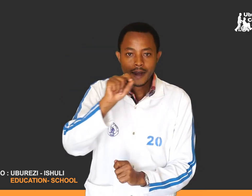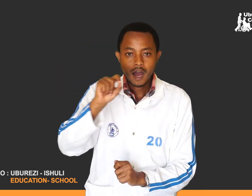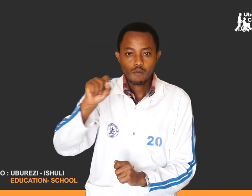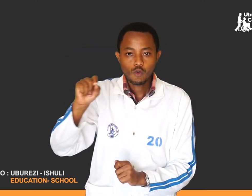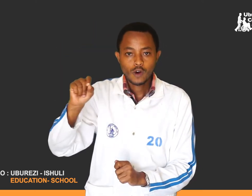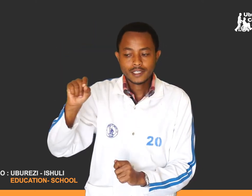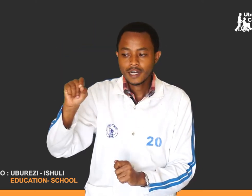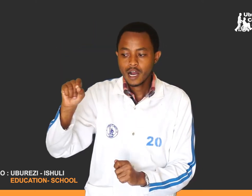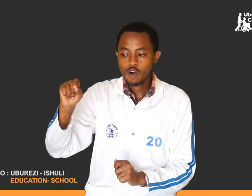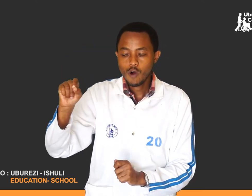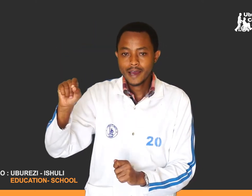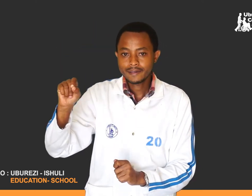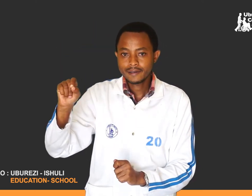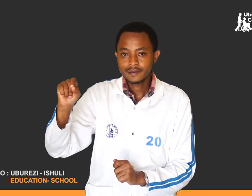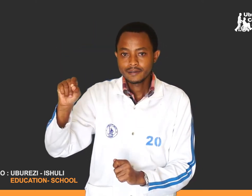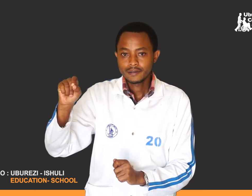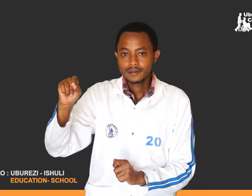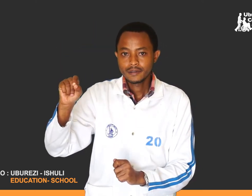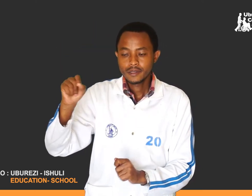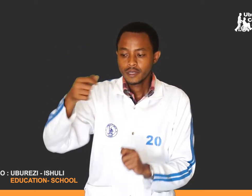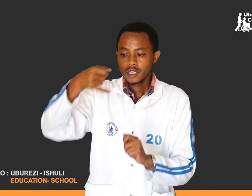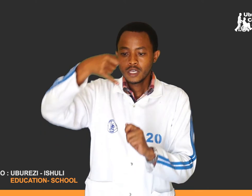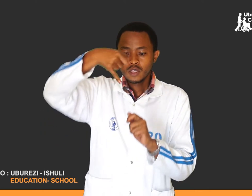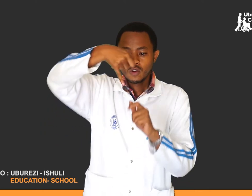ikaramu ugasa nkaho wandika.